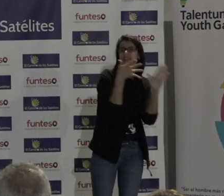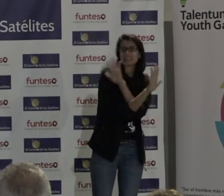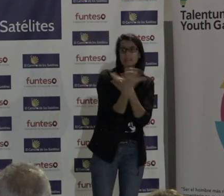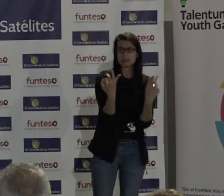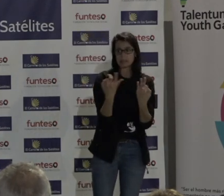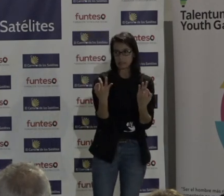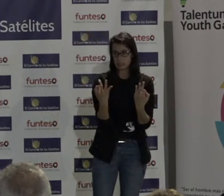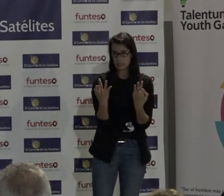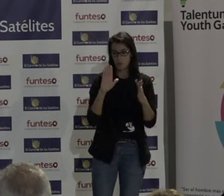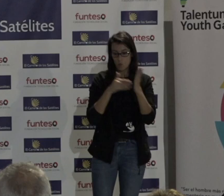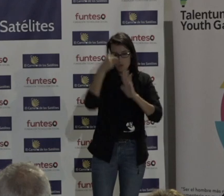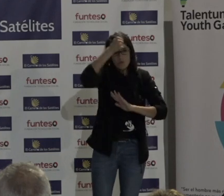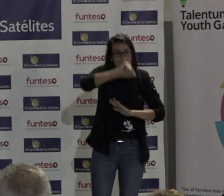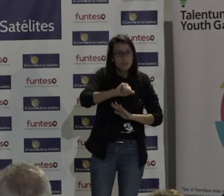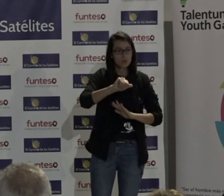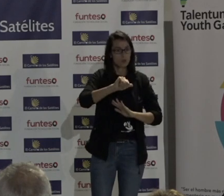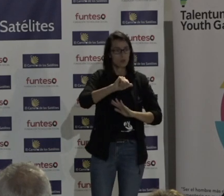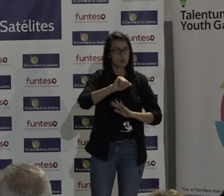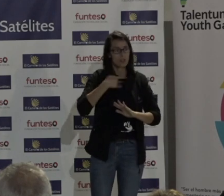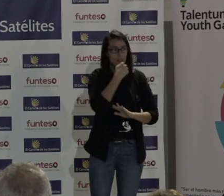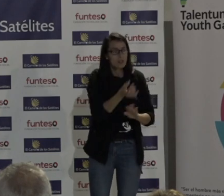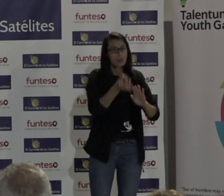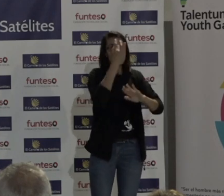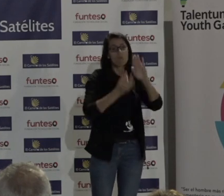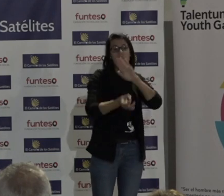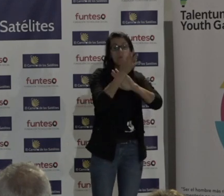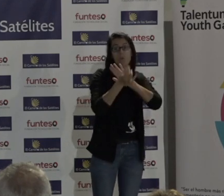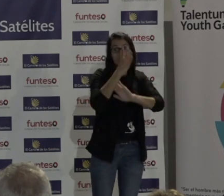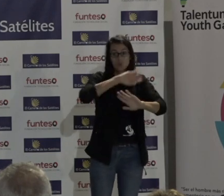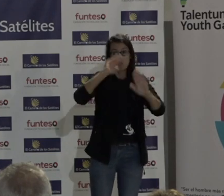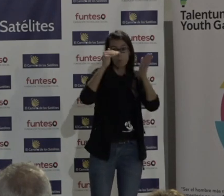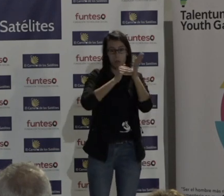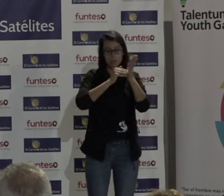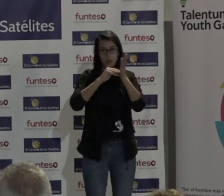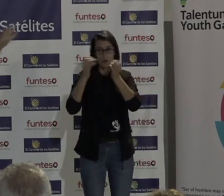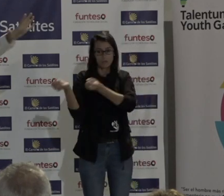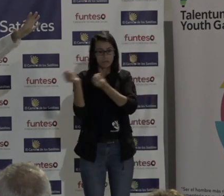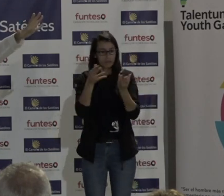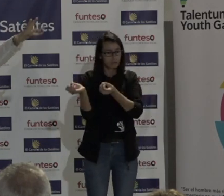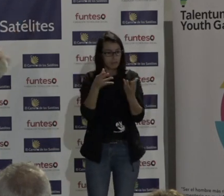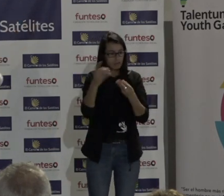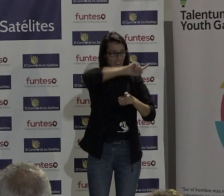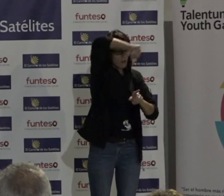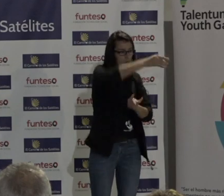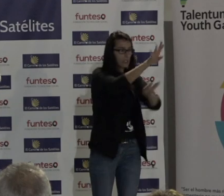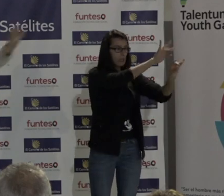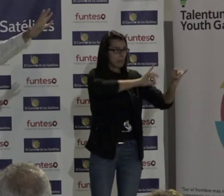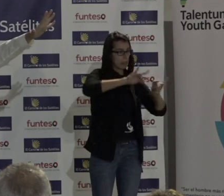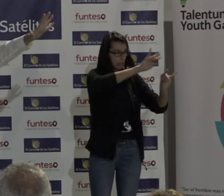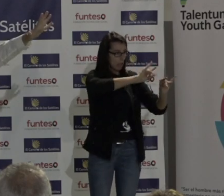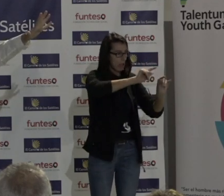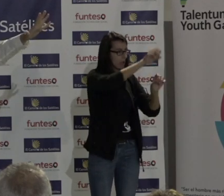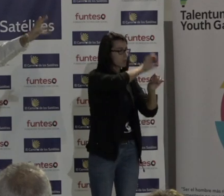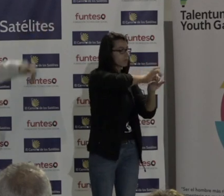Pues un puerto macho es aquel en donde el producto que llega al puerto se reparte luego en la tierra a